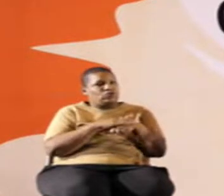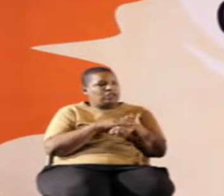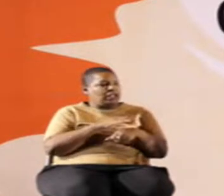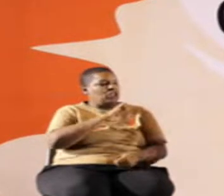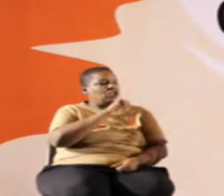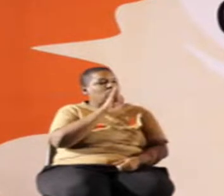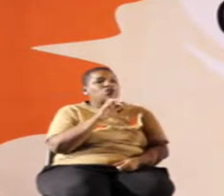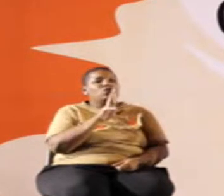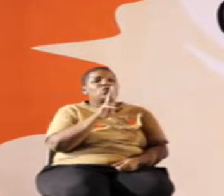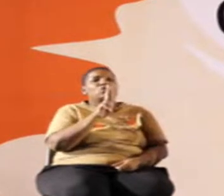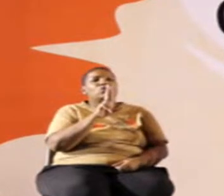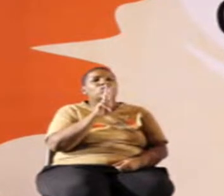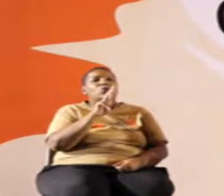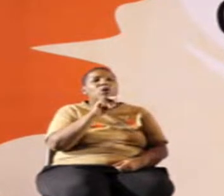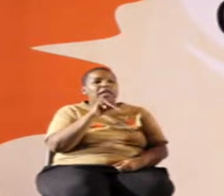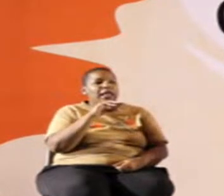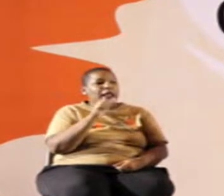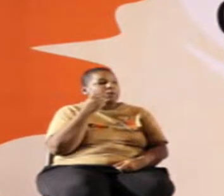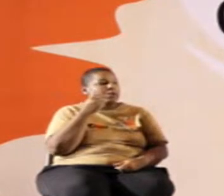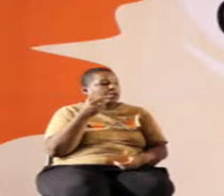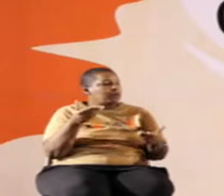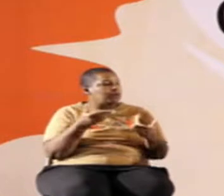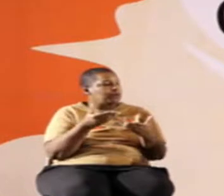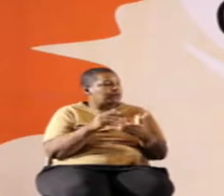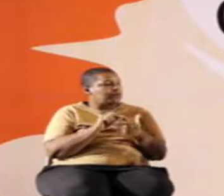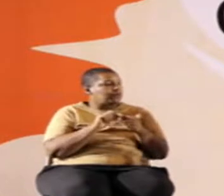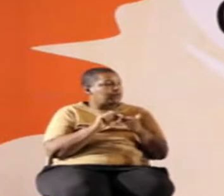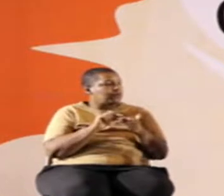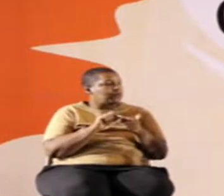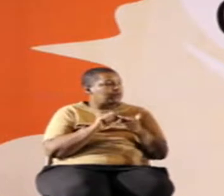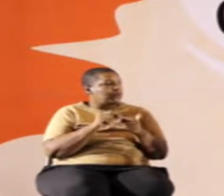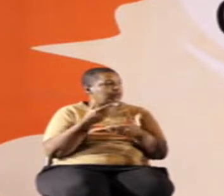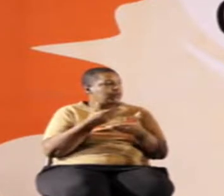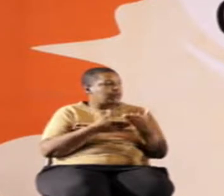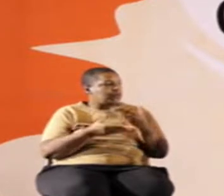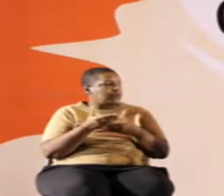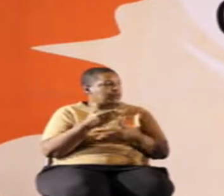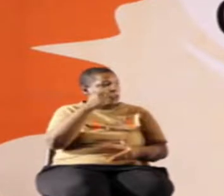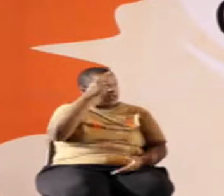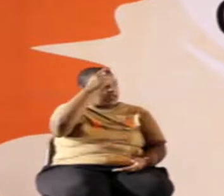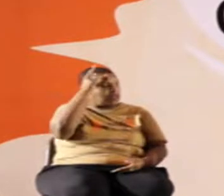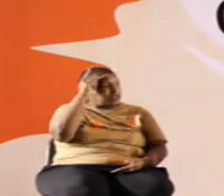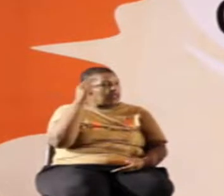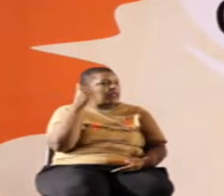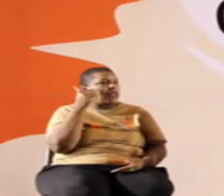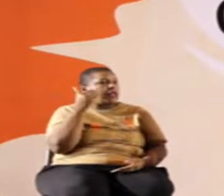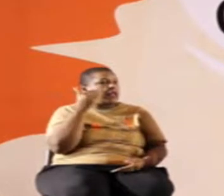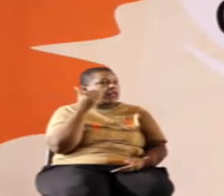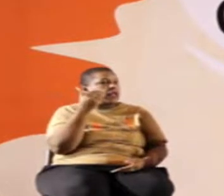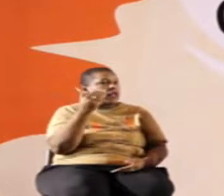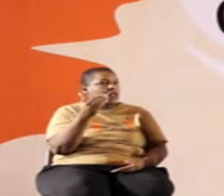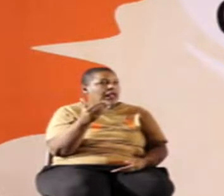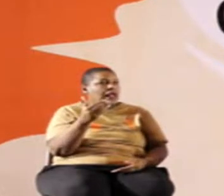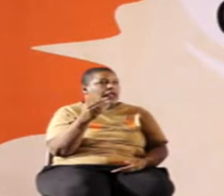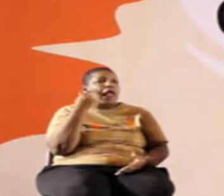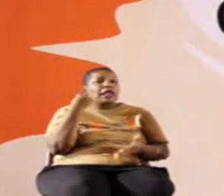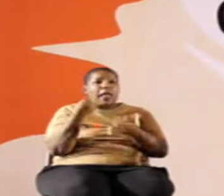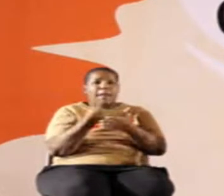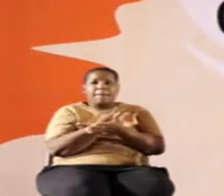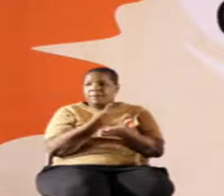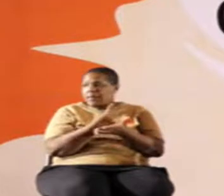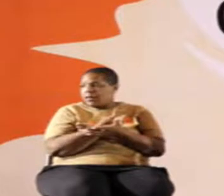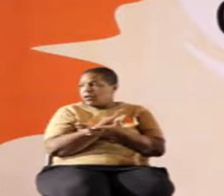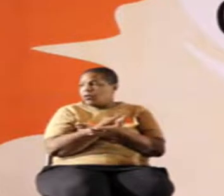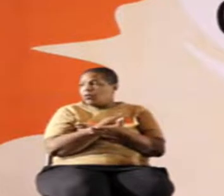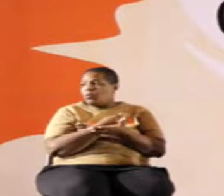Jurema. E, assim, a nossa dinâmica envolve a apresentação das perguntas, não